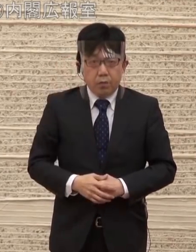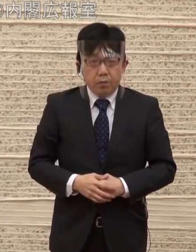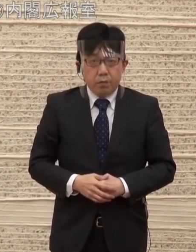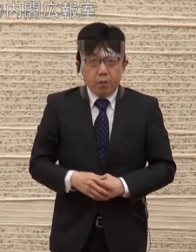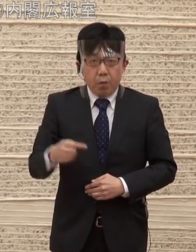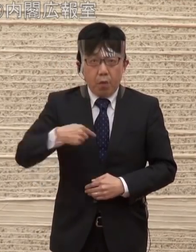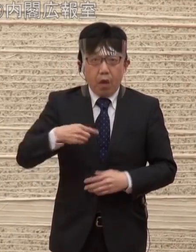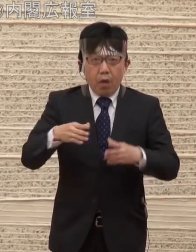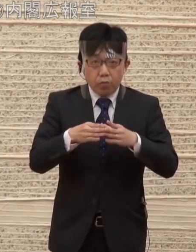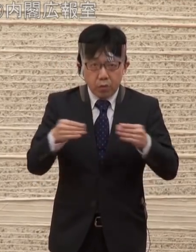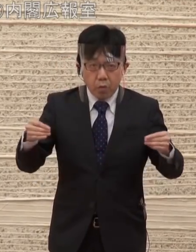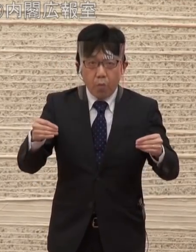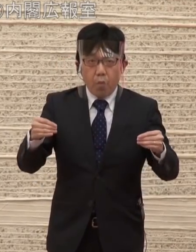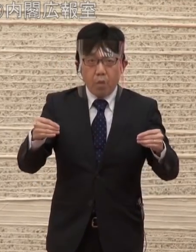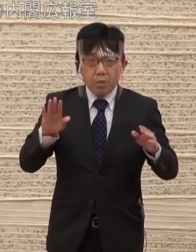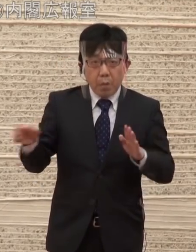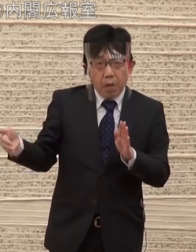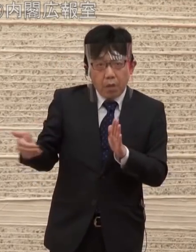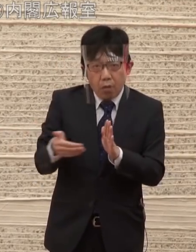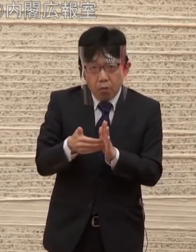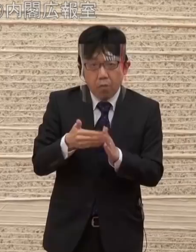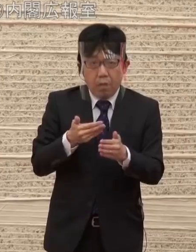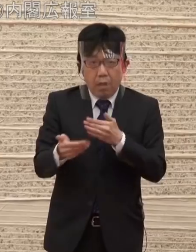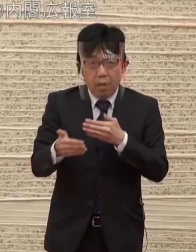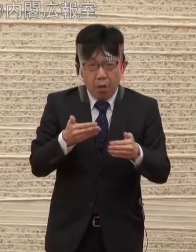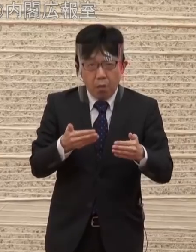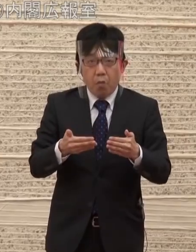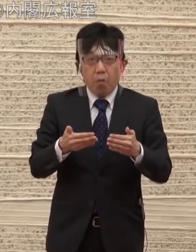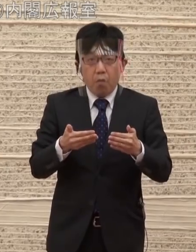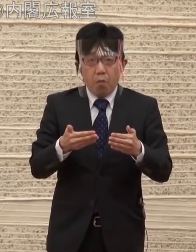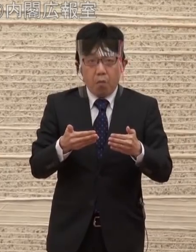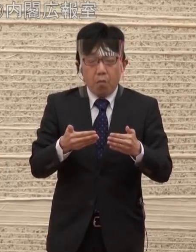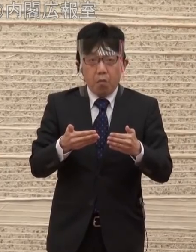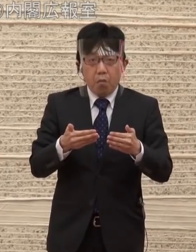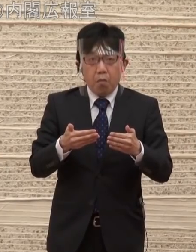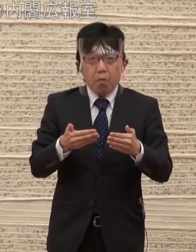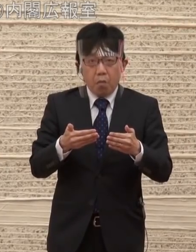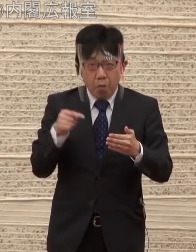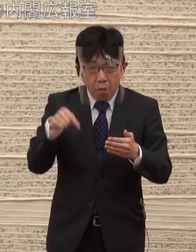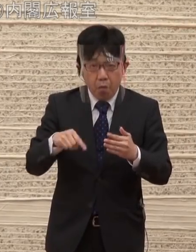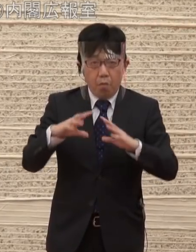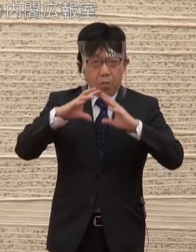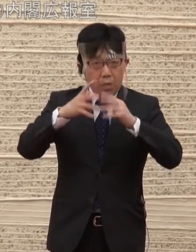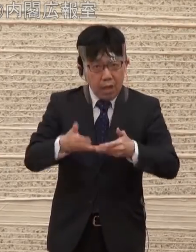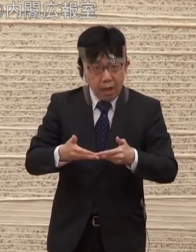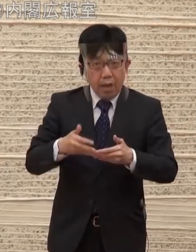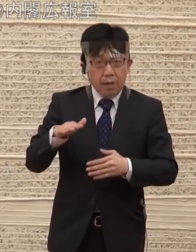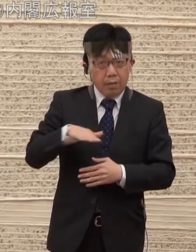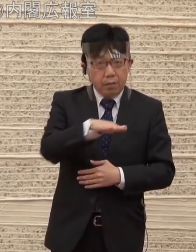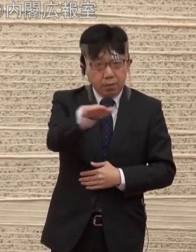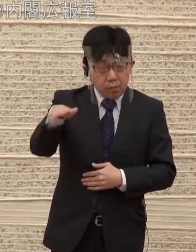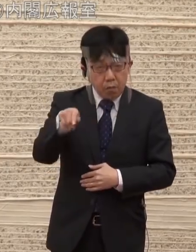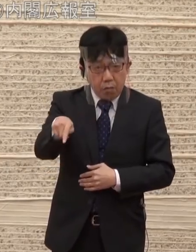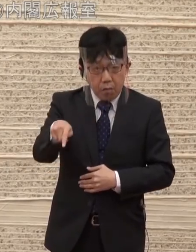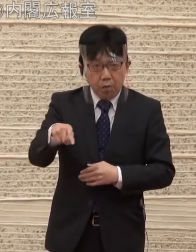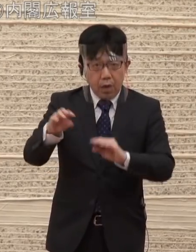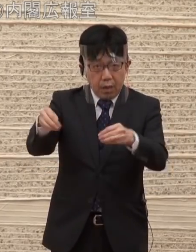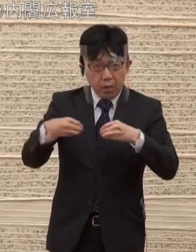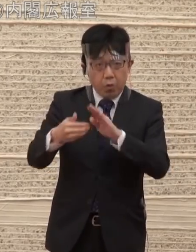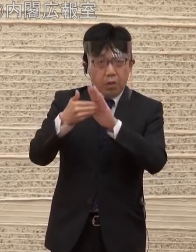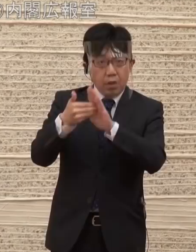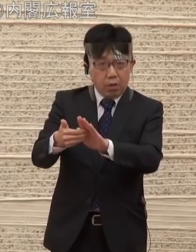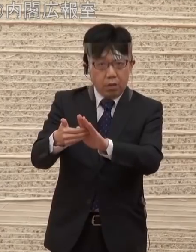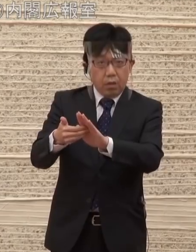涌井のそれまでの経験も生かしながら世界の感染症対策